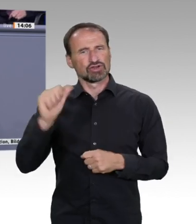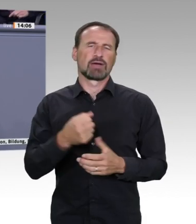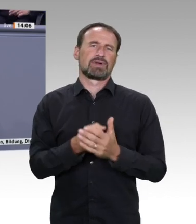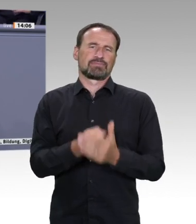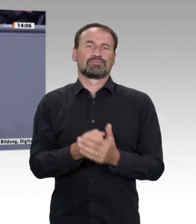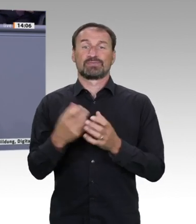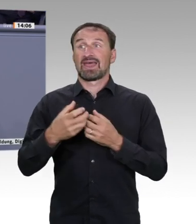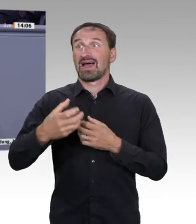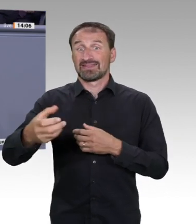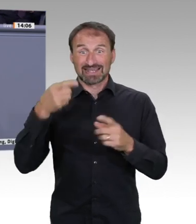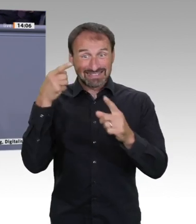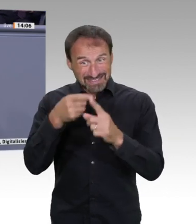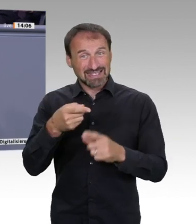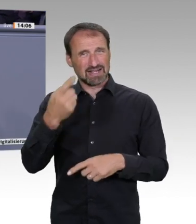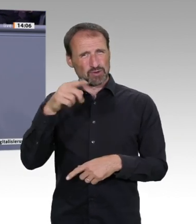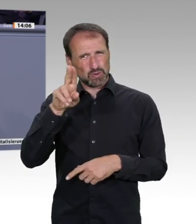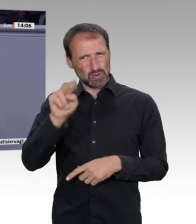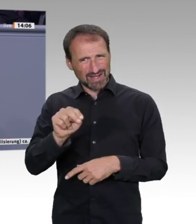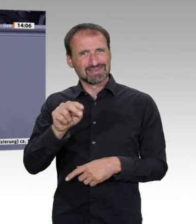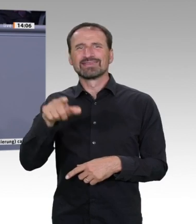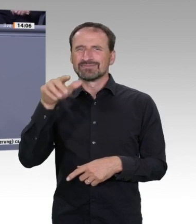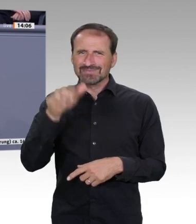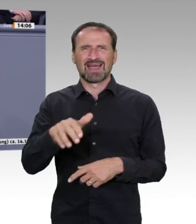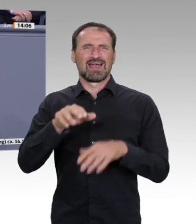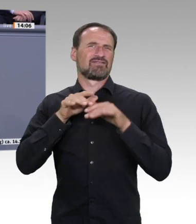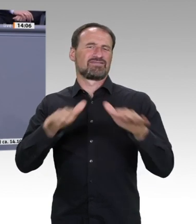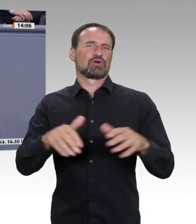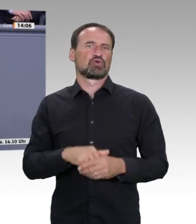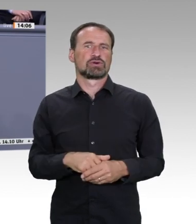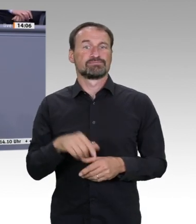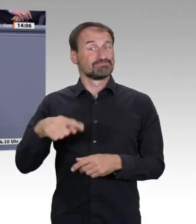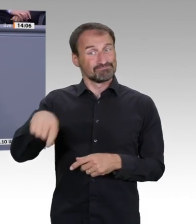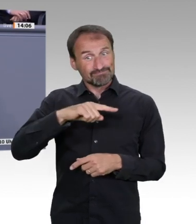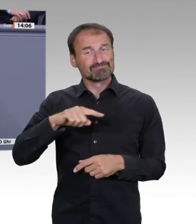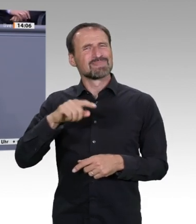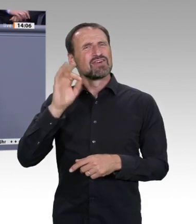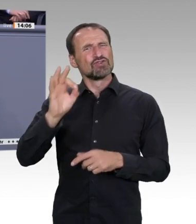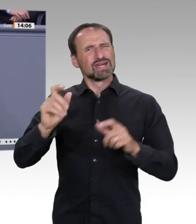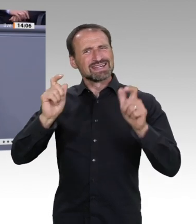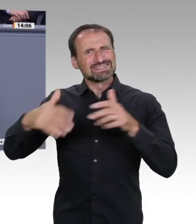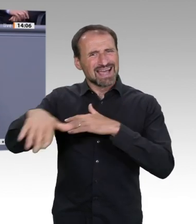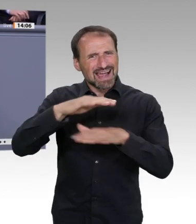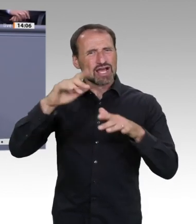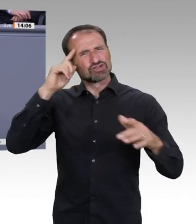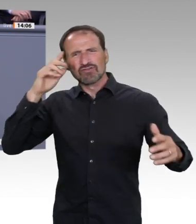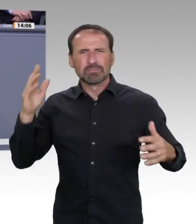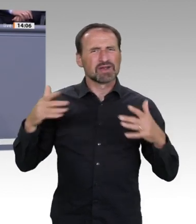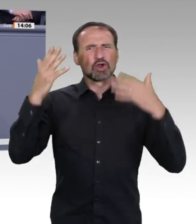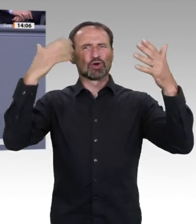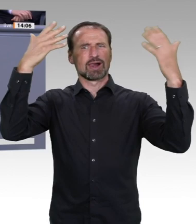befinden, die sich mit völlig unterschiedlichen Sachverhalten befassen. Da geht es wild durcheinander. Die CDU, CSU